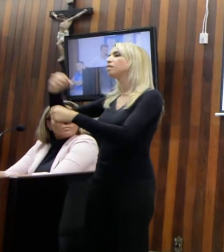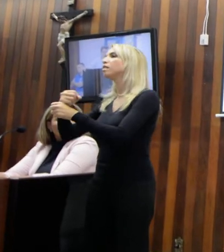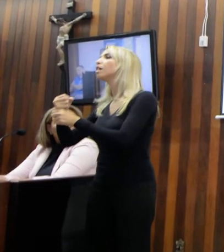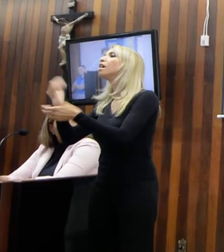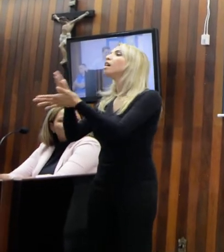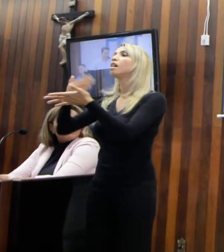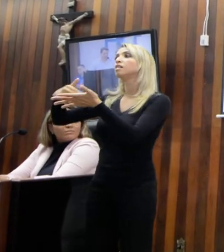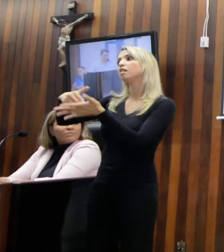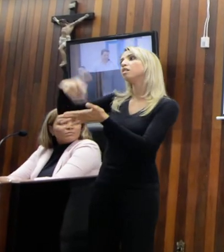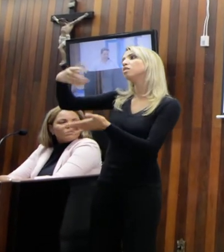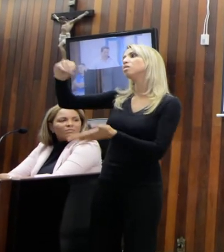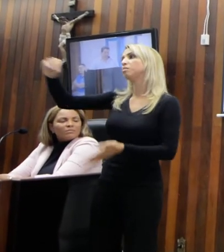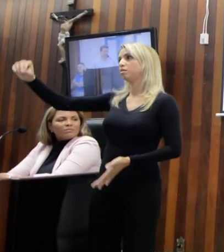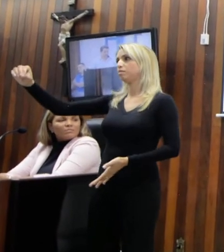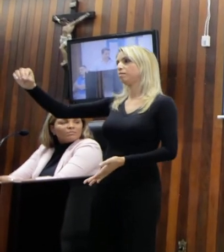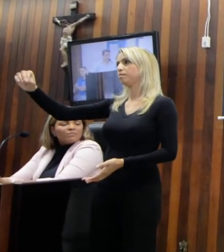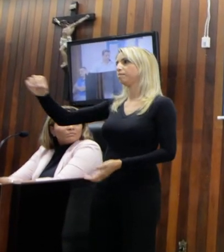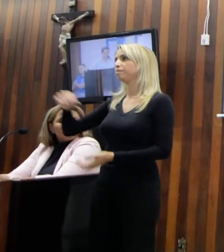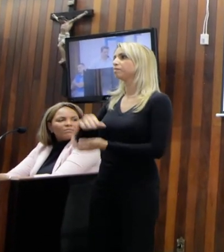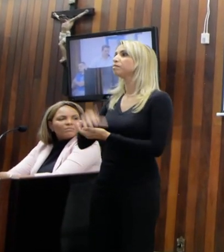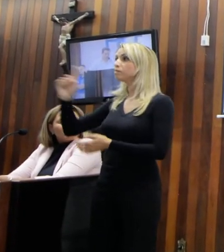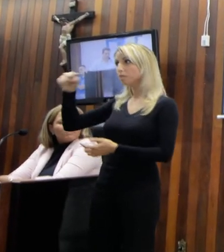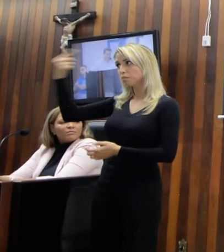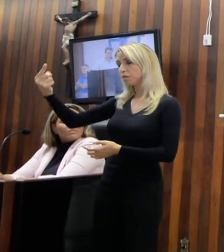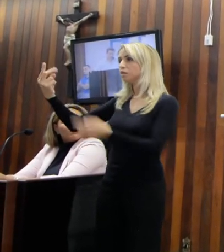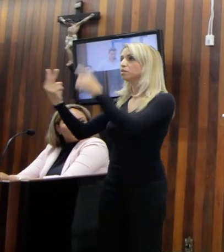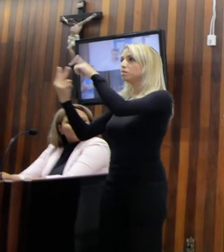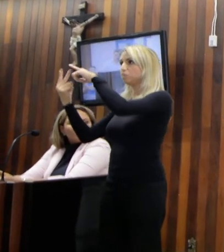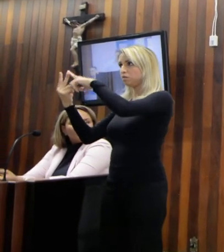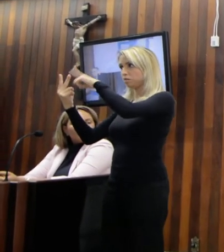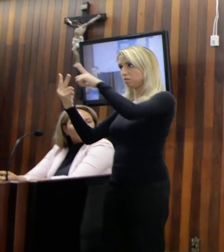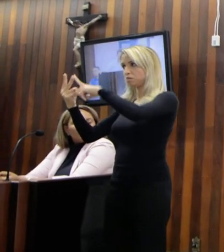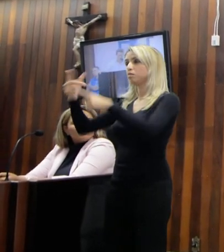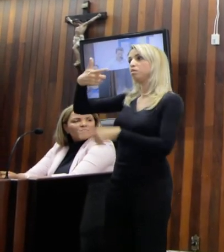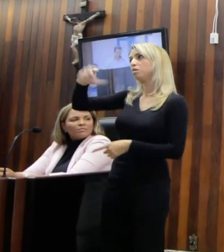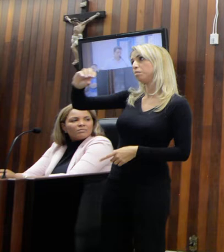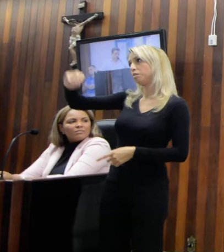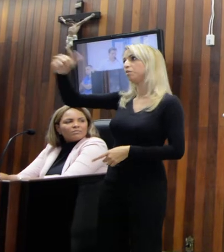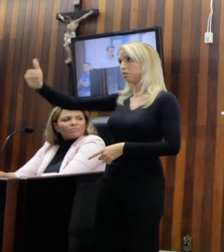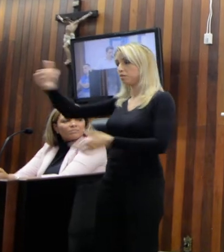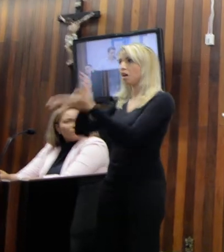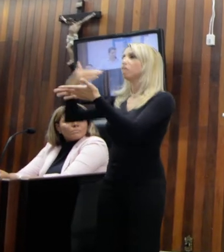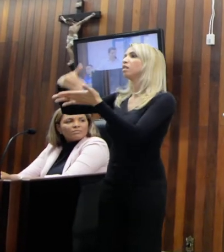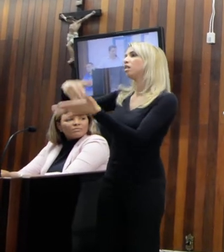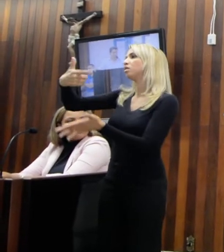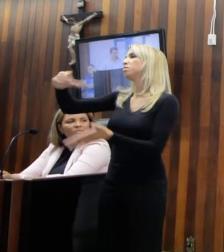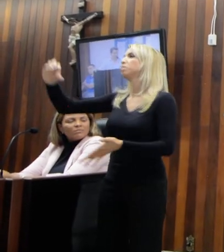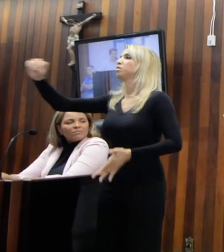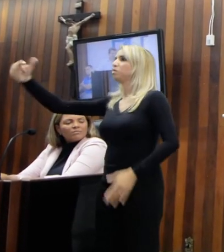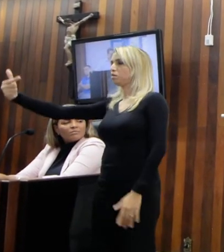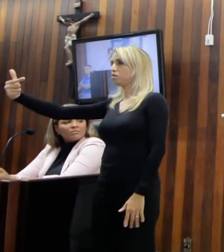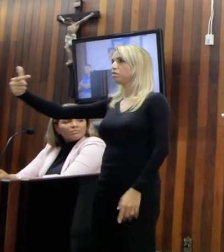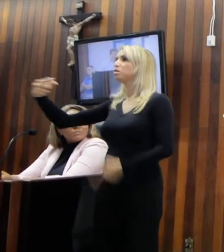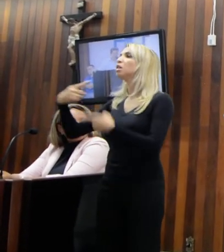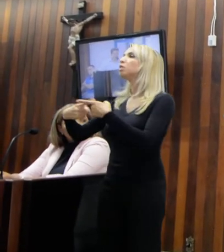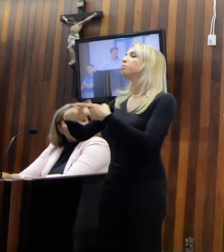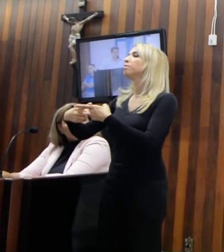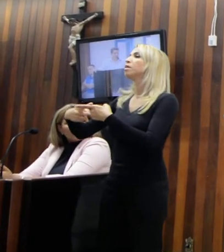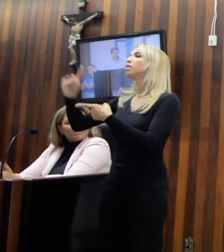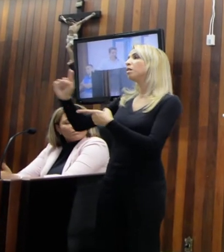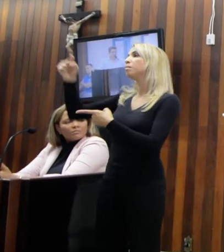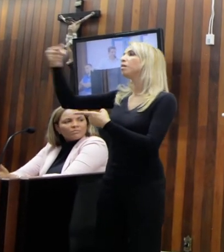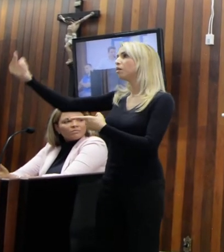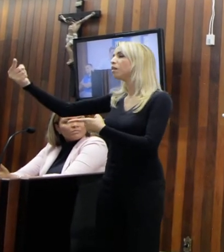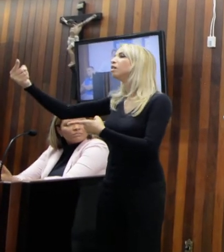1990, biênio 2000. E em seu segundo mandato, em 2001 e 2002, quando saiu para